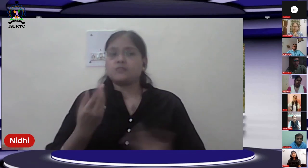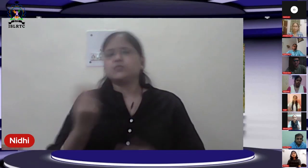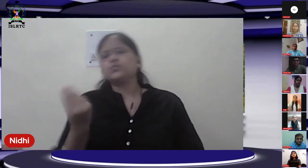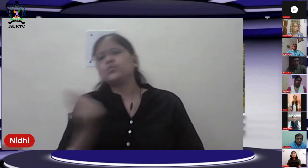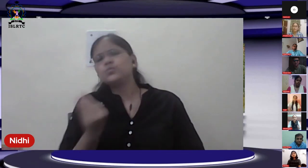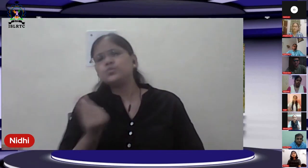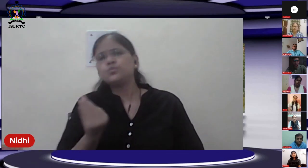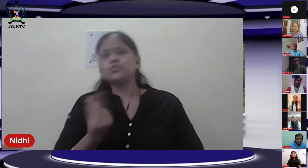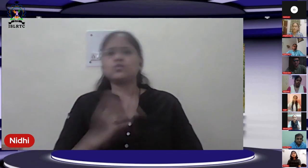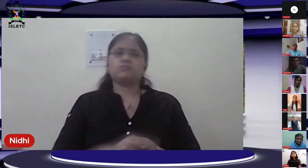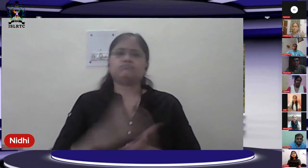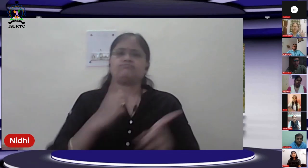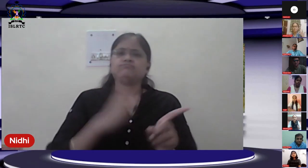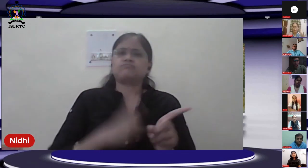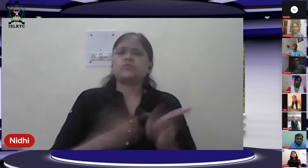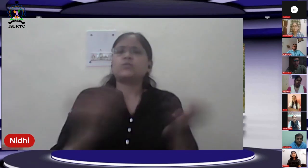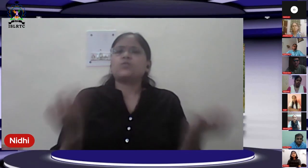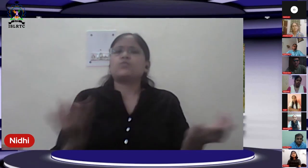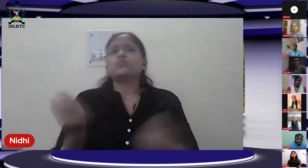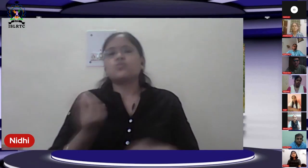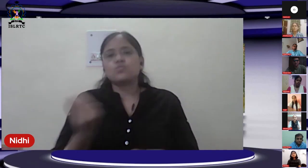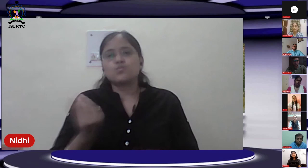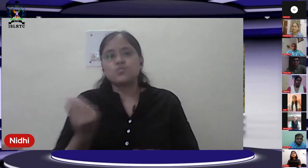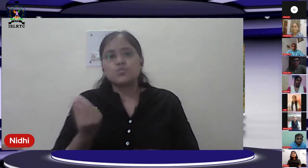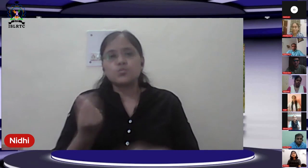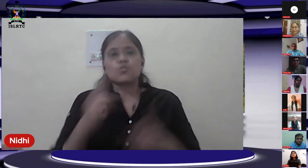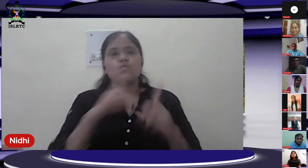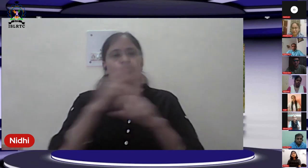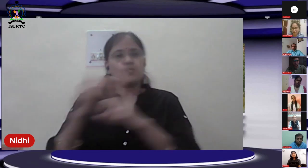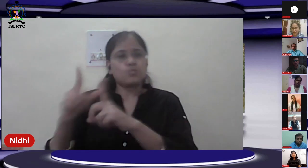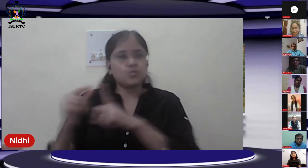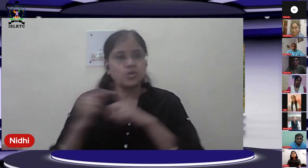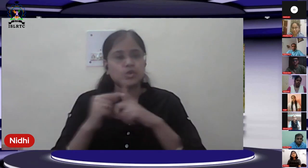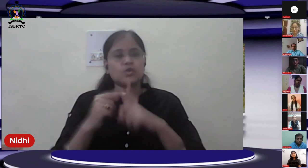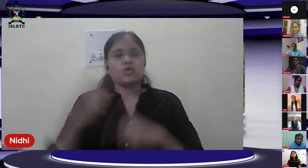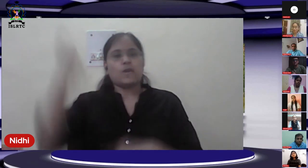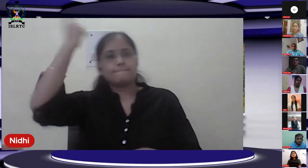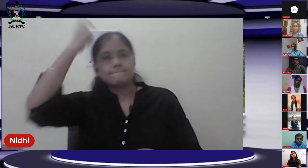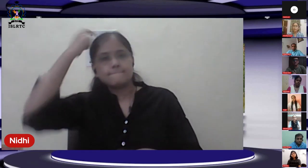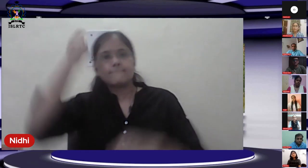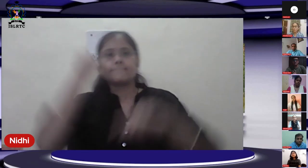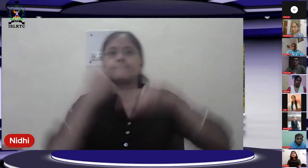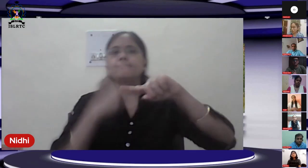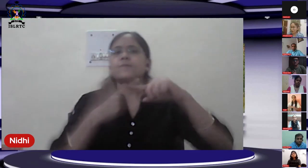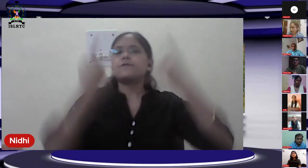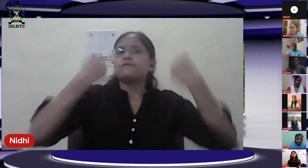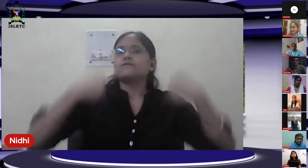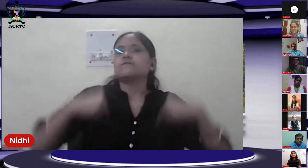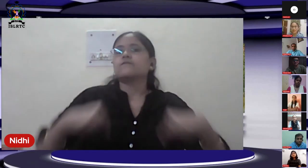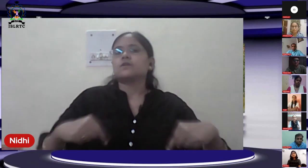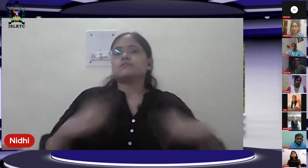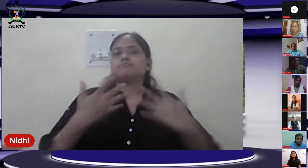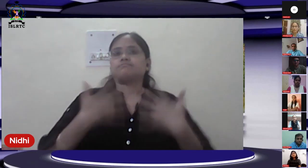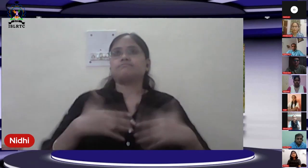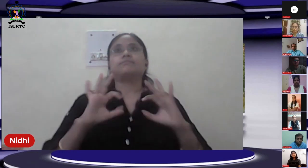थोड़ा कुछ योग हम कर सकते हैं, जिससे हम मेंटली प्लस फिजिकली भी फिट रह सकते हैं। सो हमारे साथ बहुत सारे